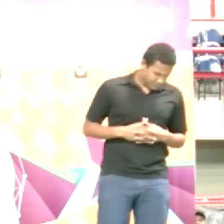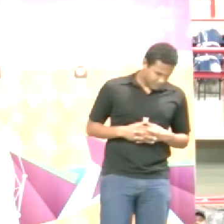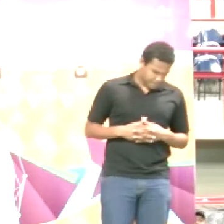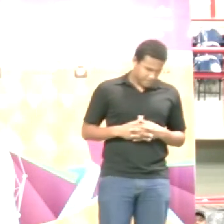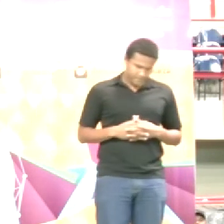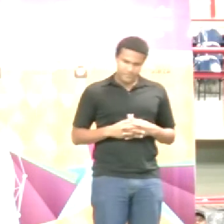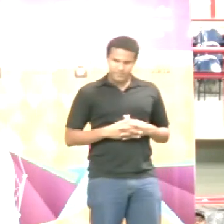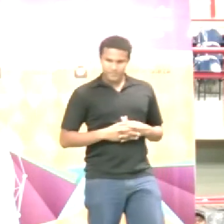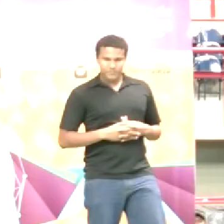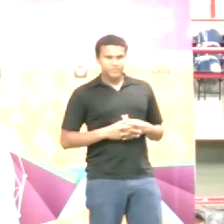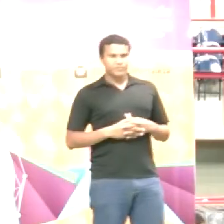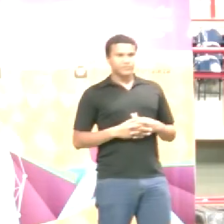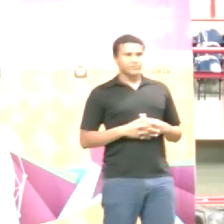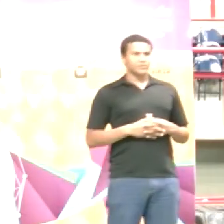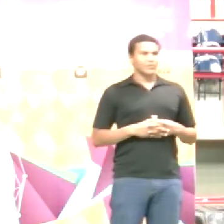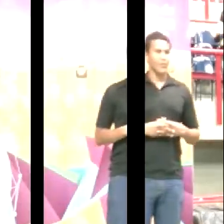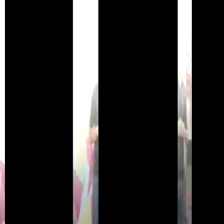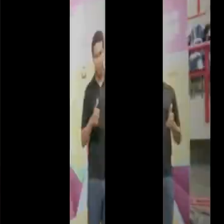Bora mais um aqui.